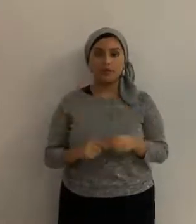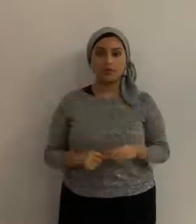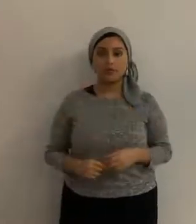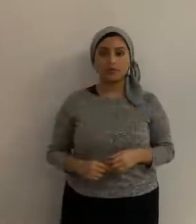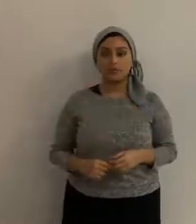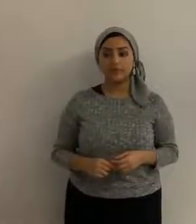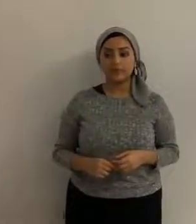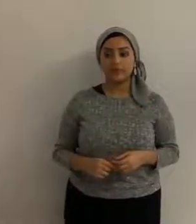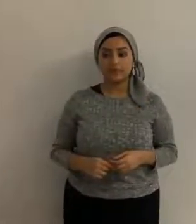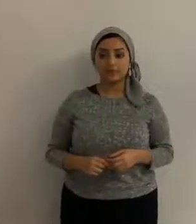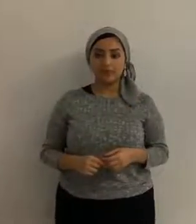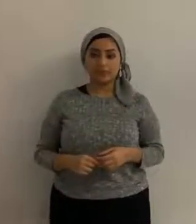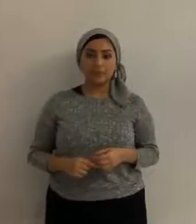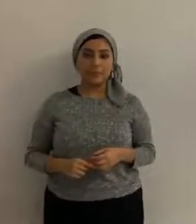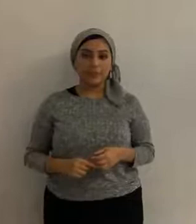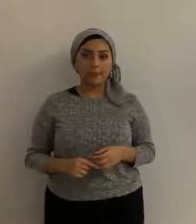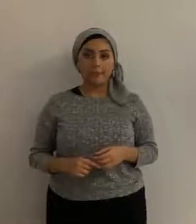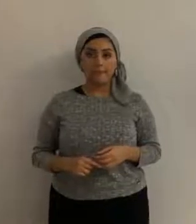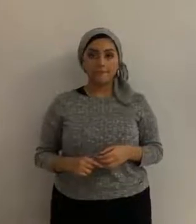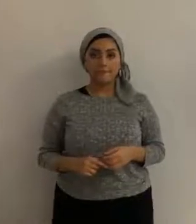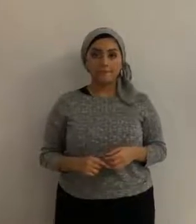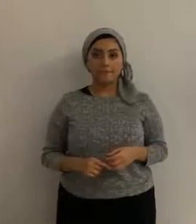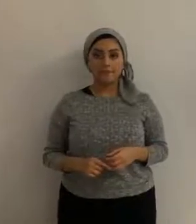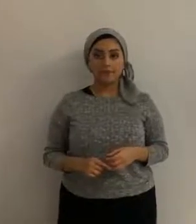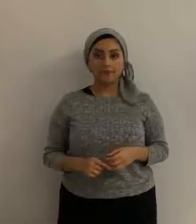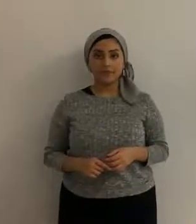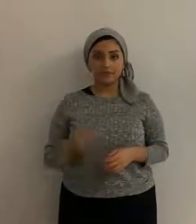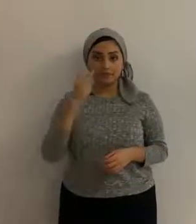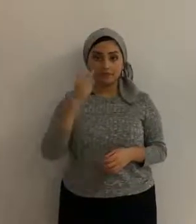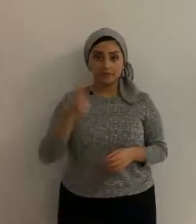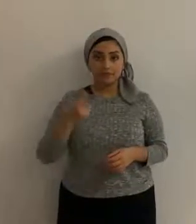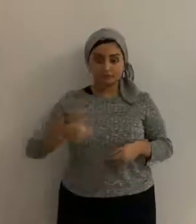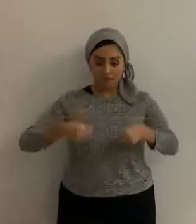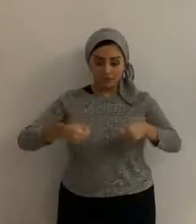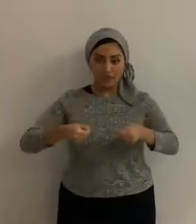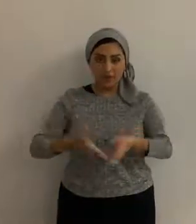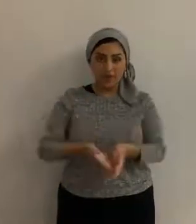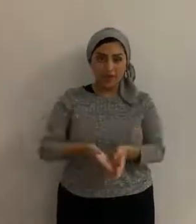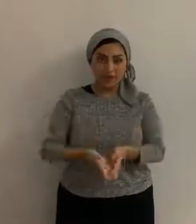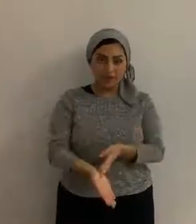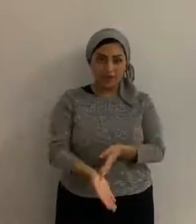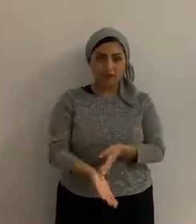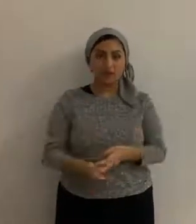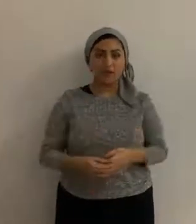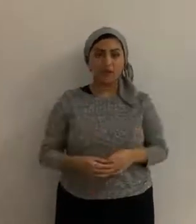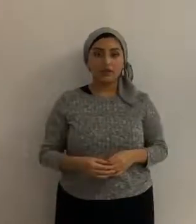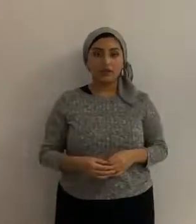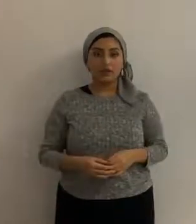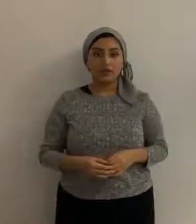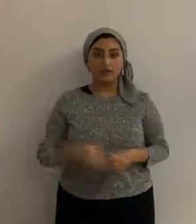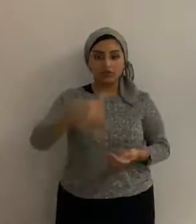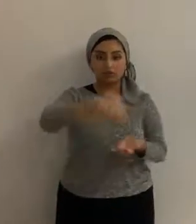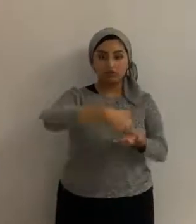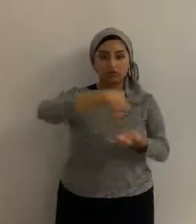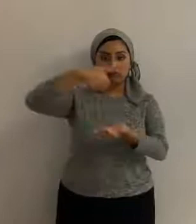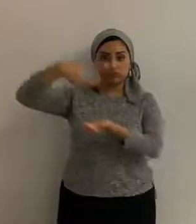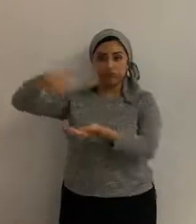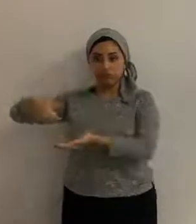Vean en este espacio las perforadoras, la grúa, los moldes cilíndricos siguen